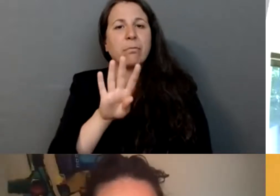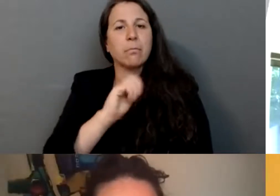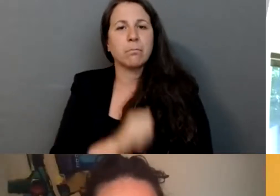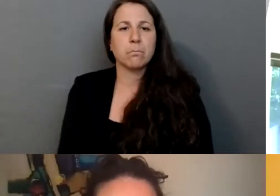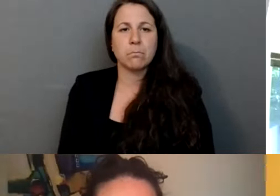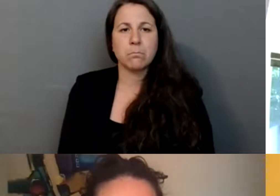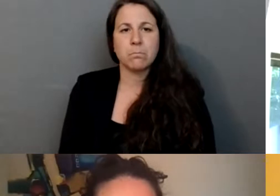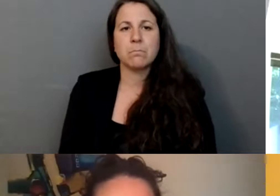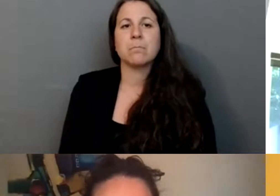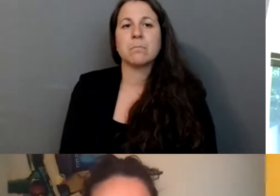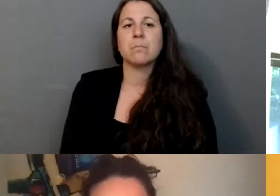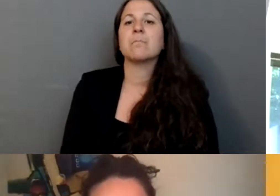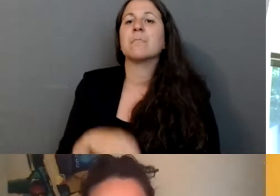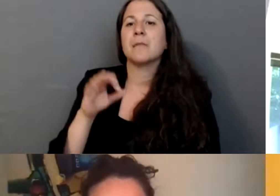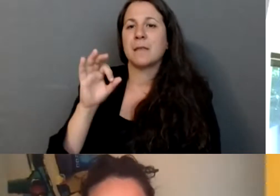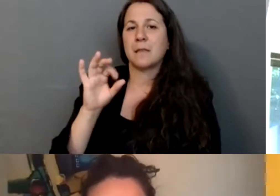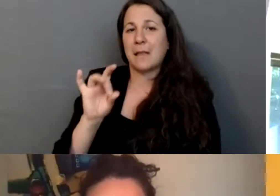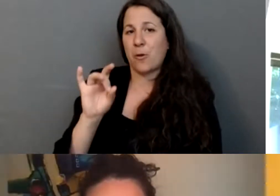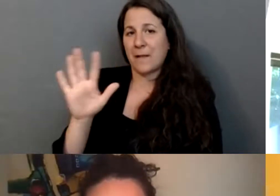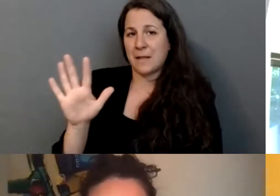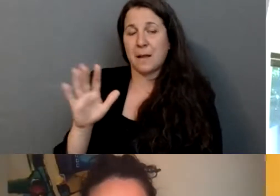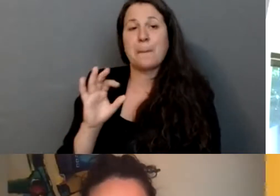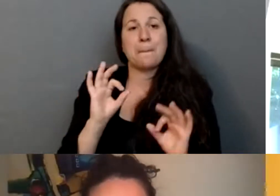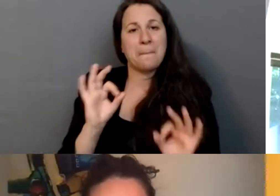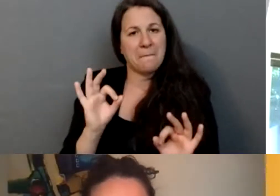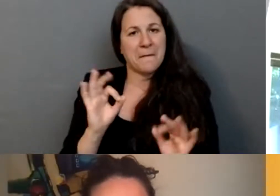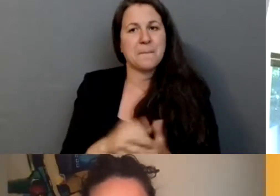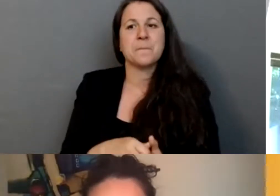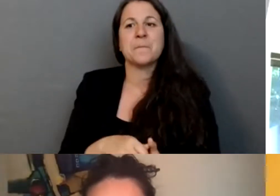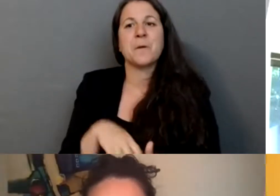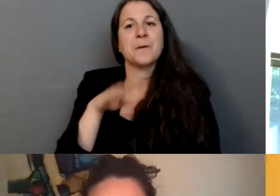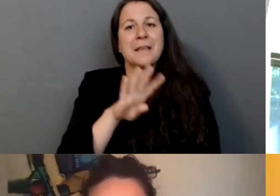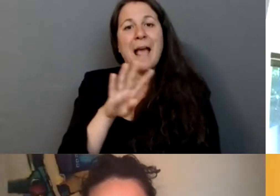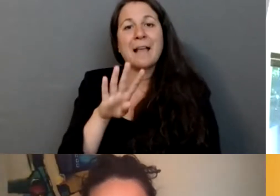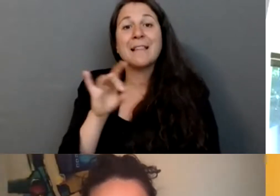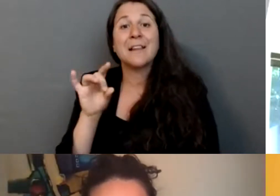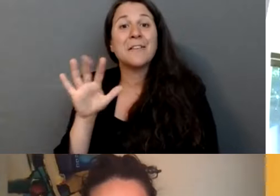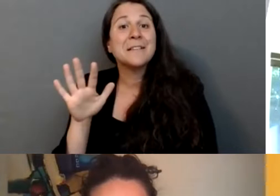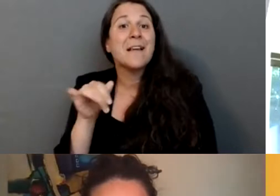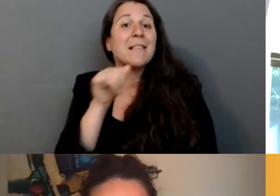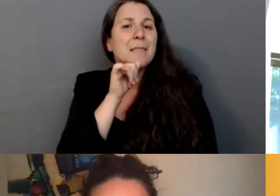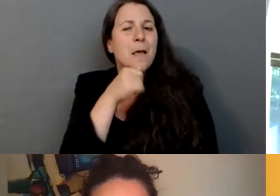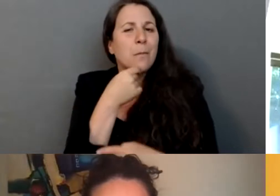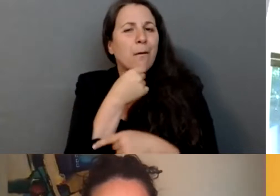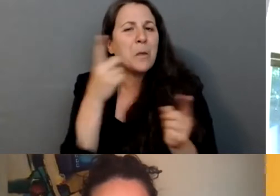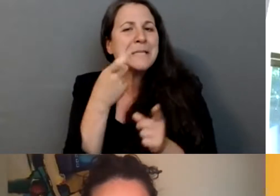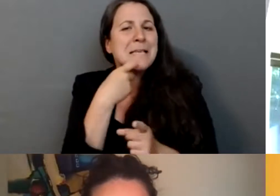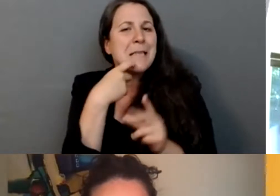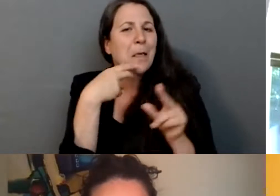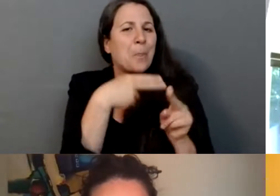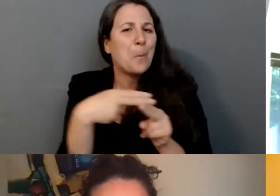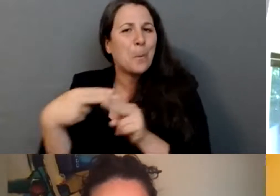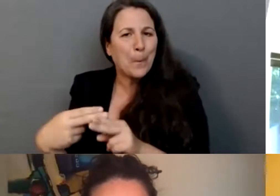44. On a 44 et 84. J'aurai donc le plaisir de vous dire qui sont les heureuses personnes gagnantes dans la